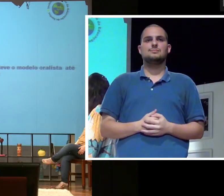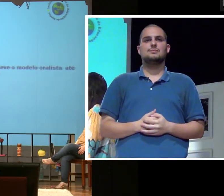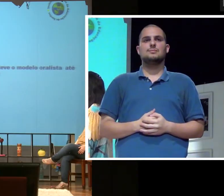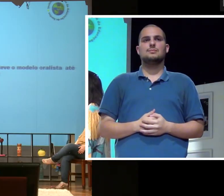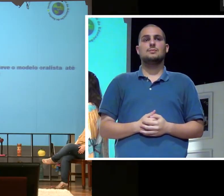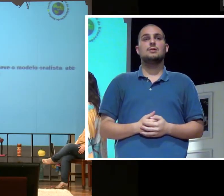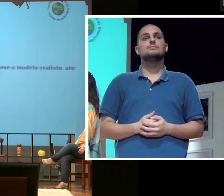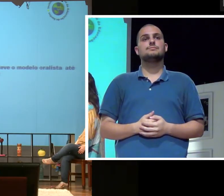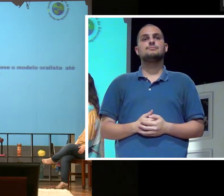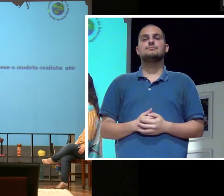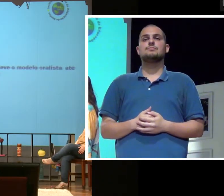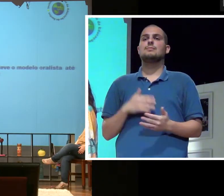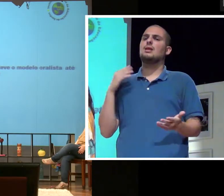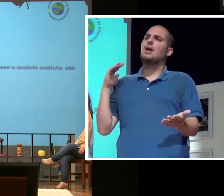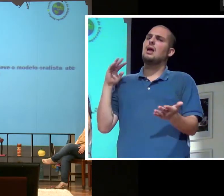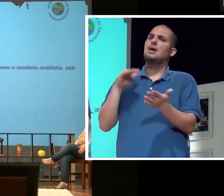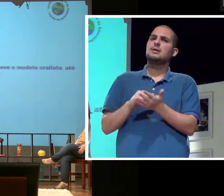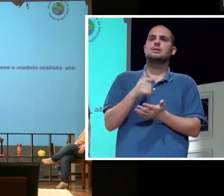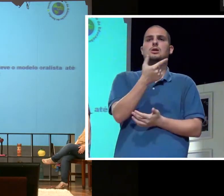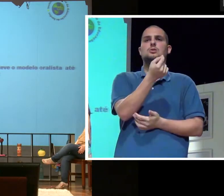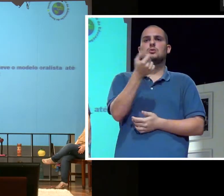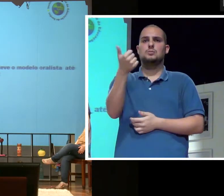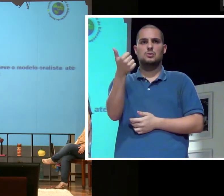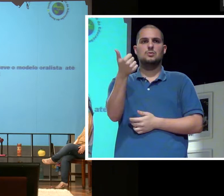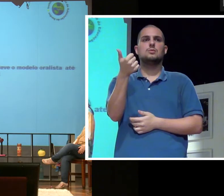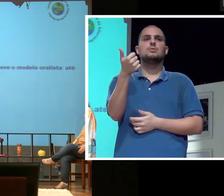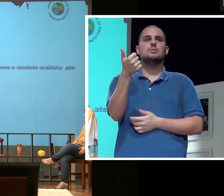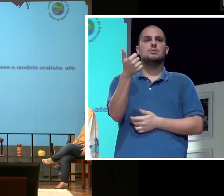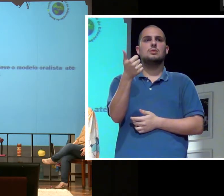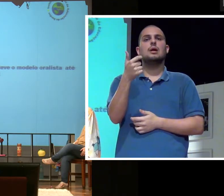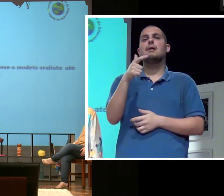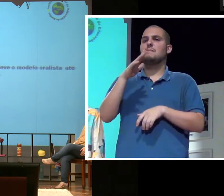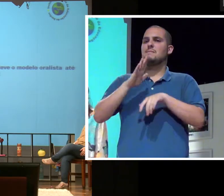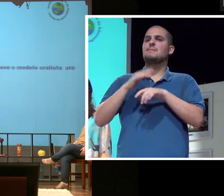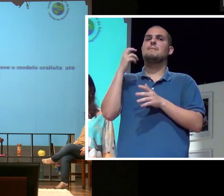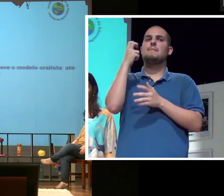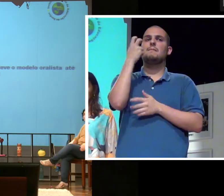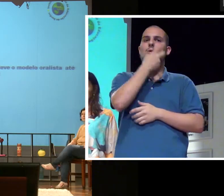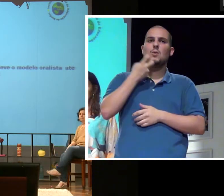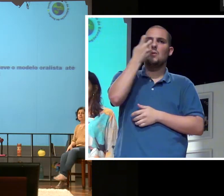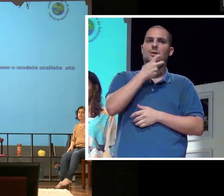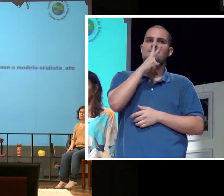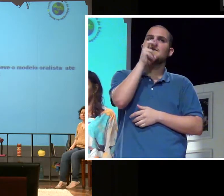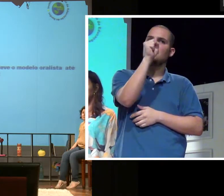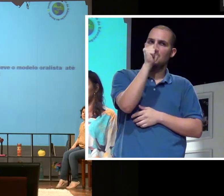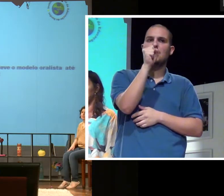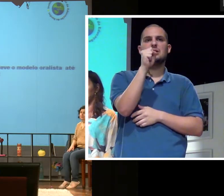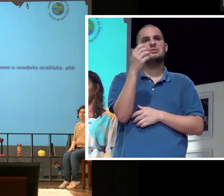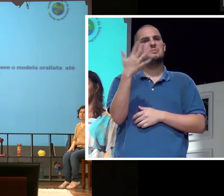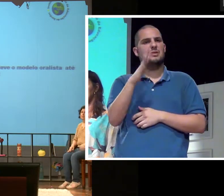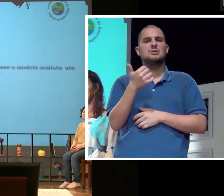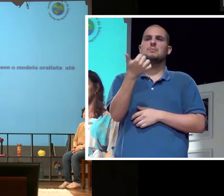nós tivemos até 2001, né, a predominância realmente do modelo do oralismo, né? Então, na década